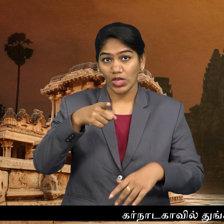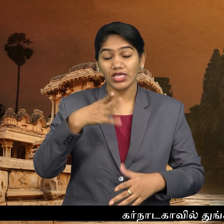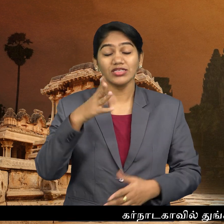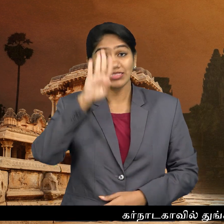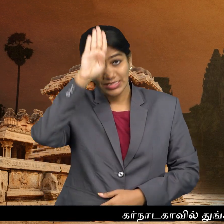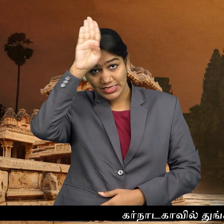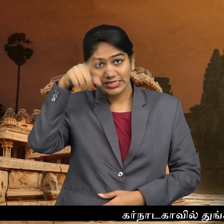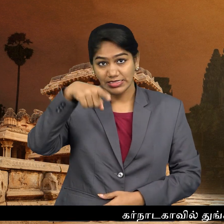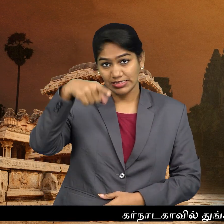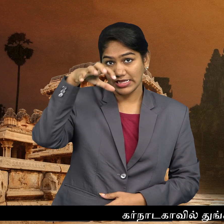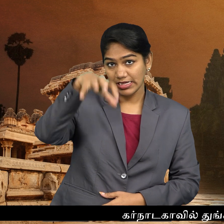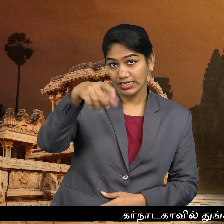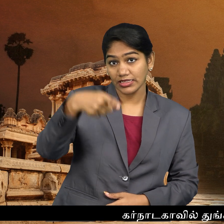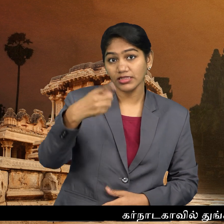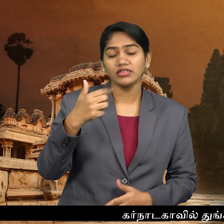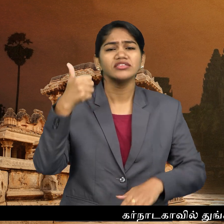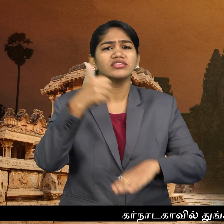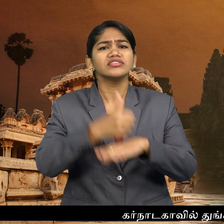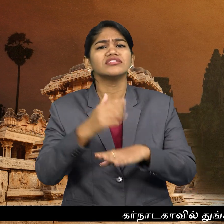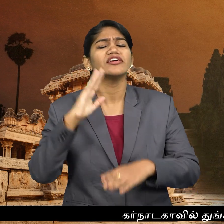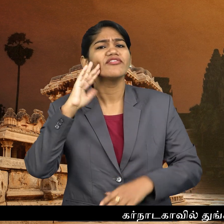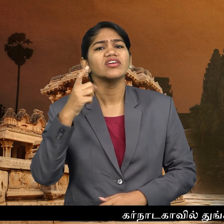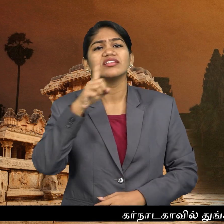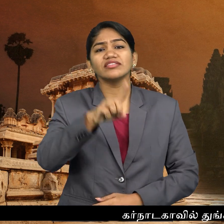கர்நாடகாவில் துங்கபத்ரா நதிக்கு அருகில்